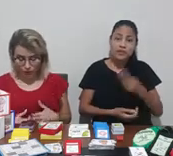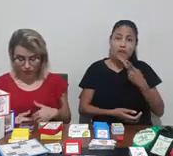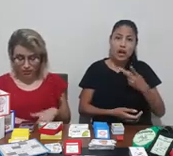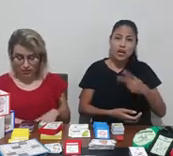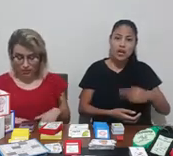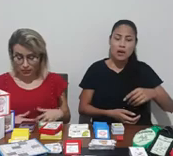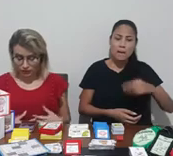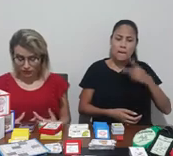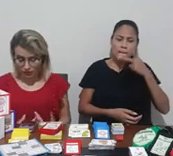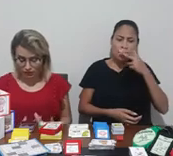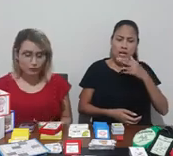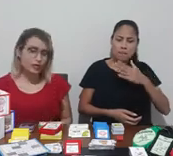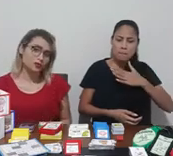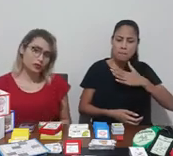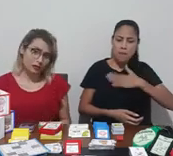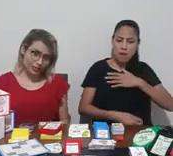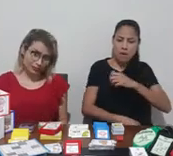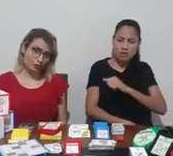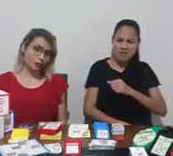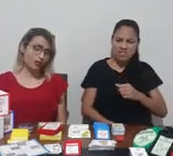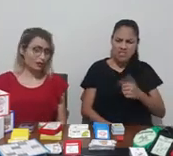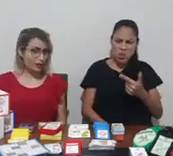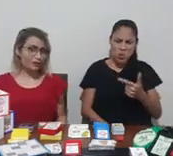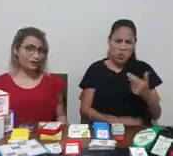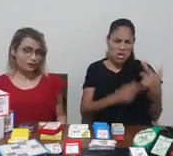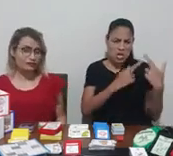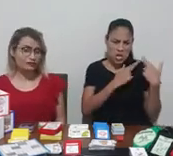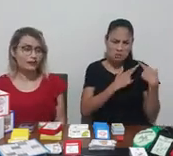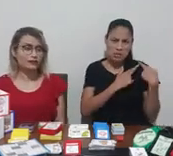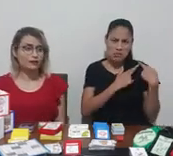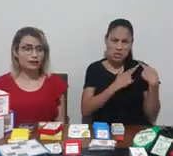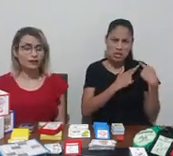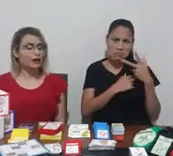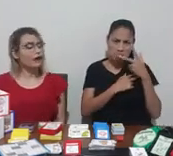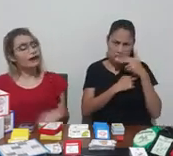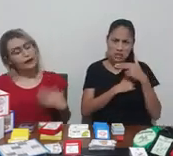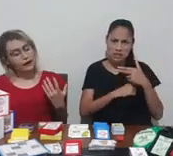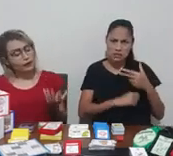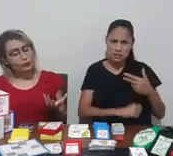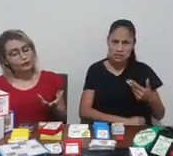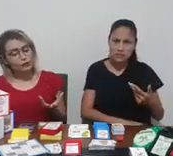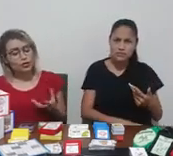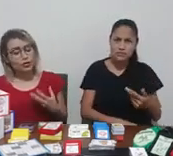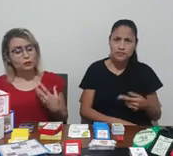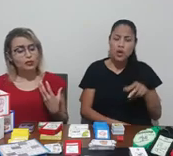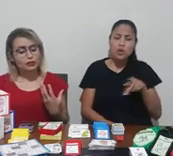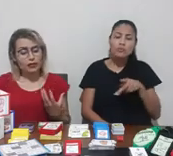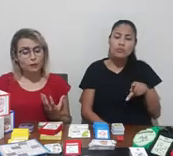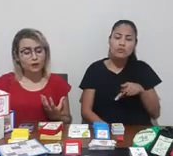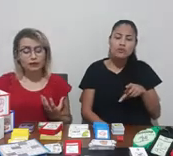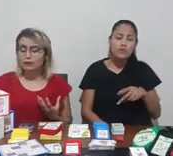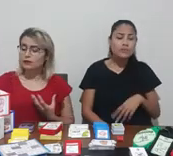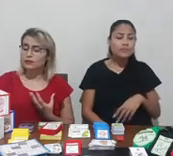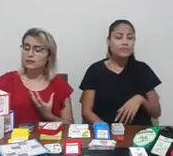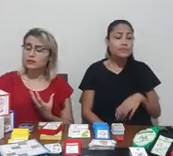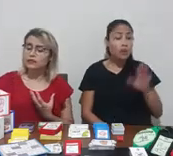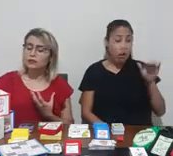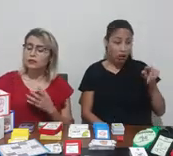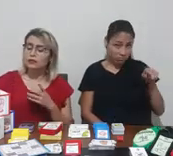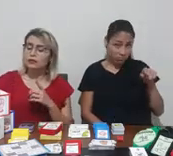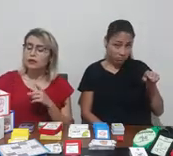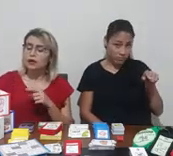como se não tivesse nenhuma responsabilidade sobre ele. É aquilo que eu estava falando, né? O professor chega para o intérprete e diz